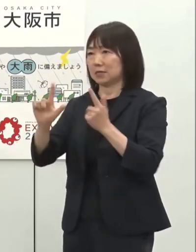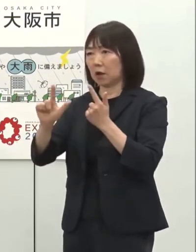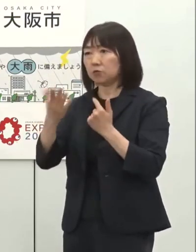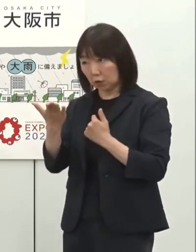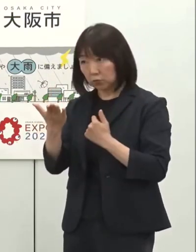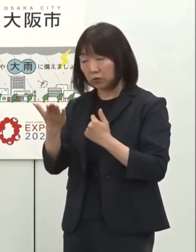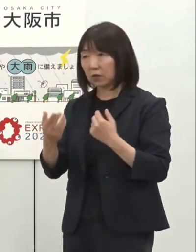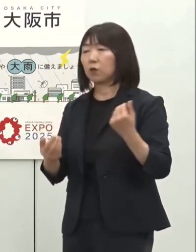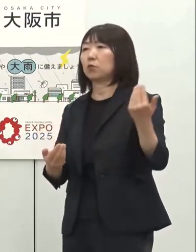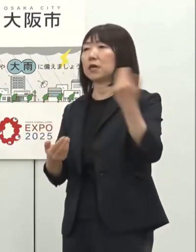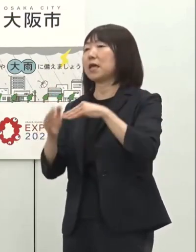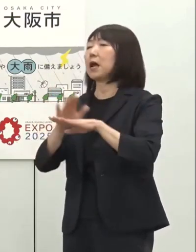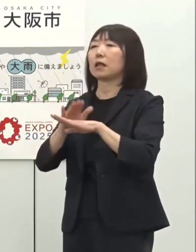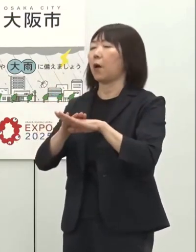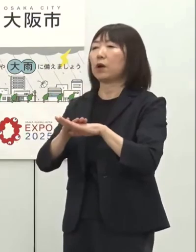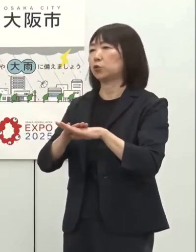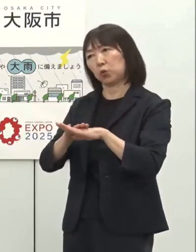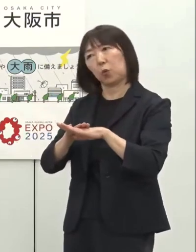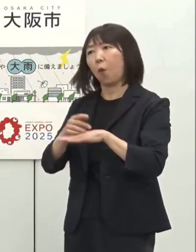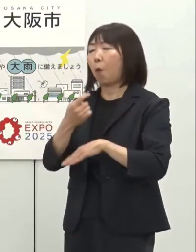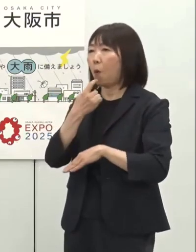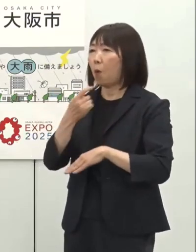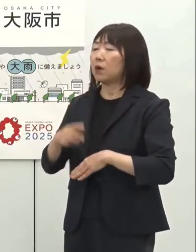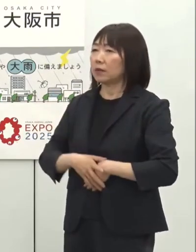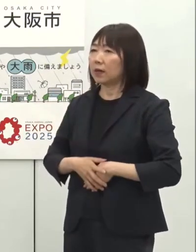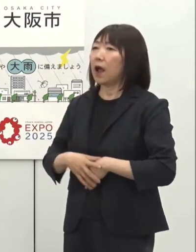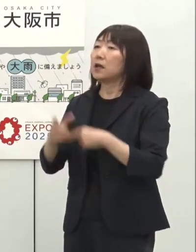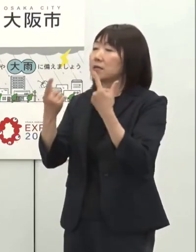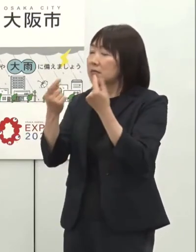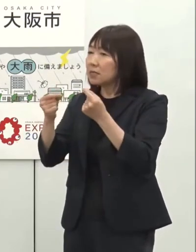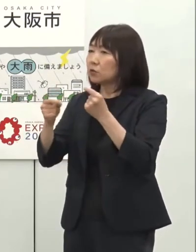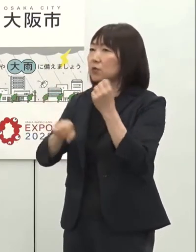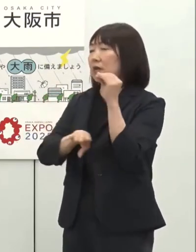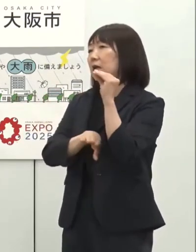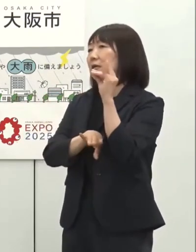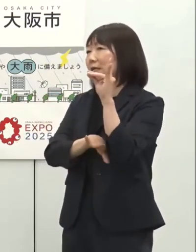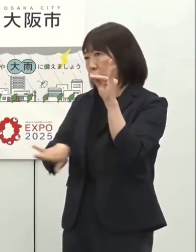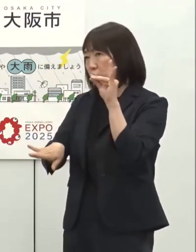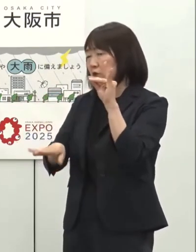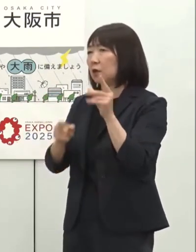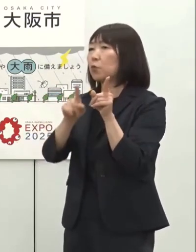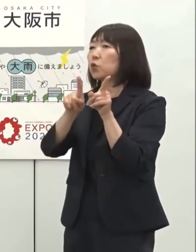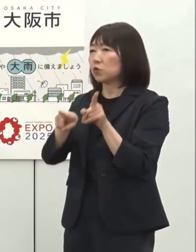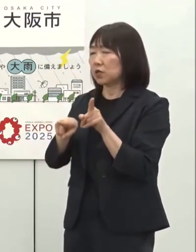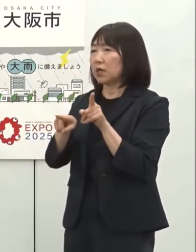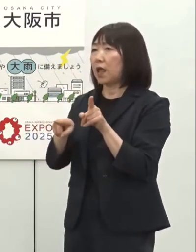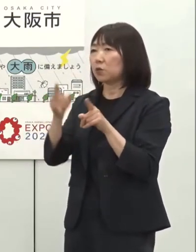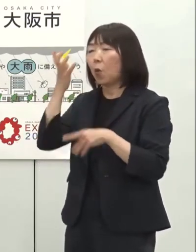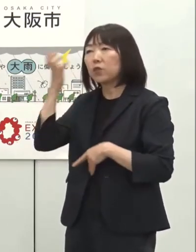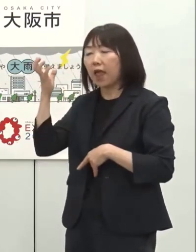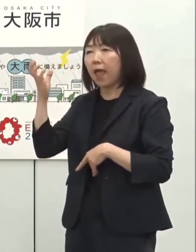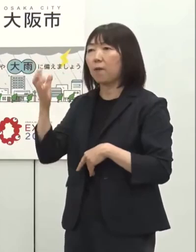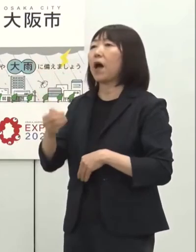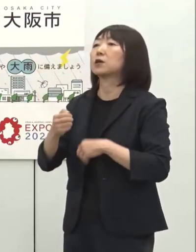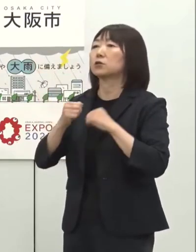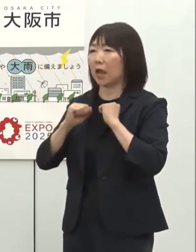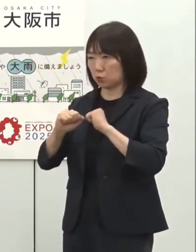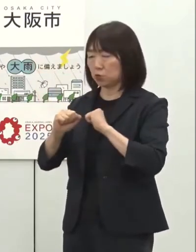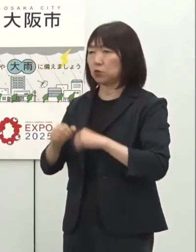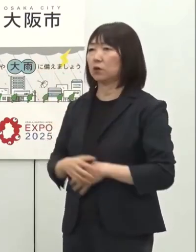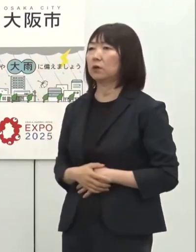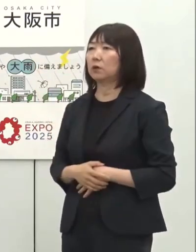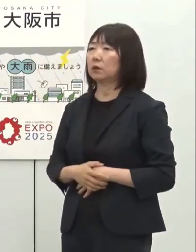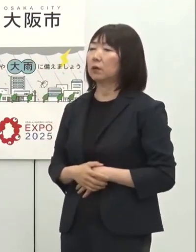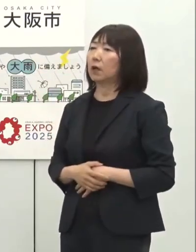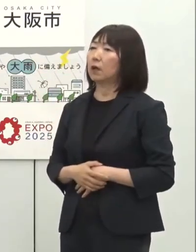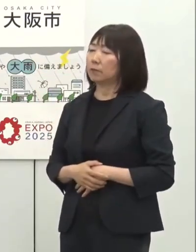で、一定の基準に基づいて想定はしますけど、でそれをなんか穴がぬあんま考えられないん